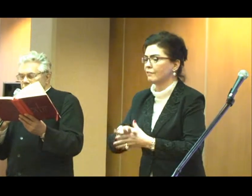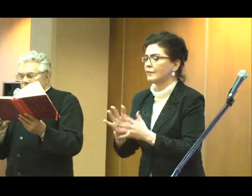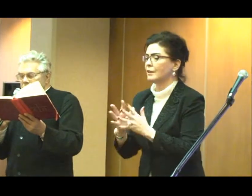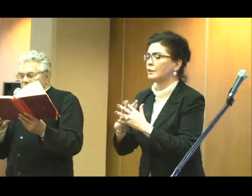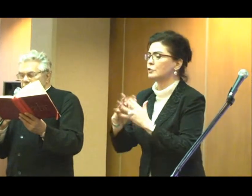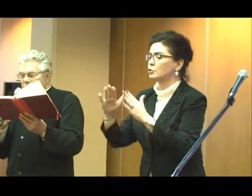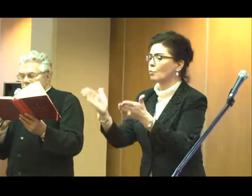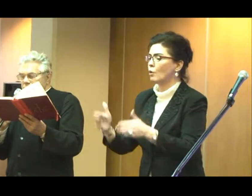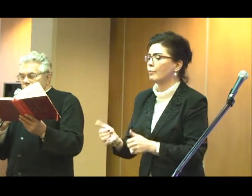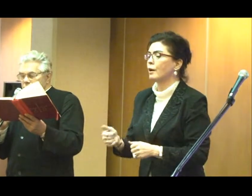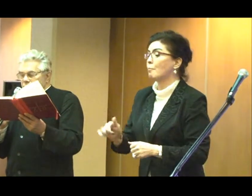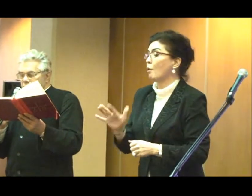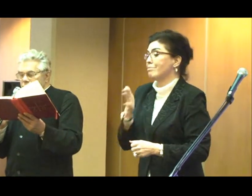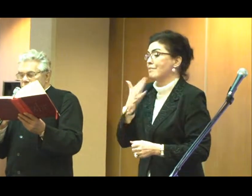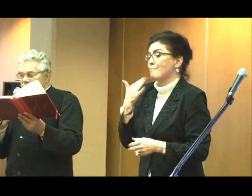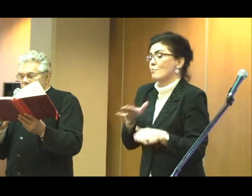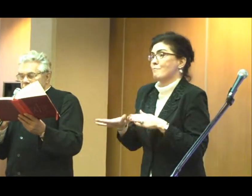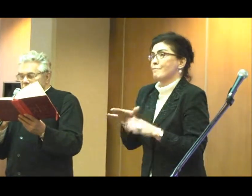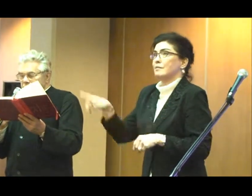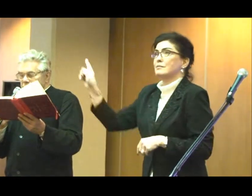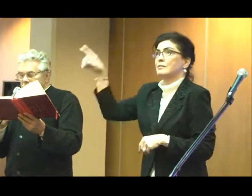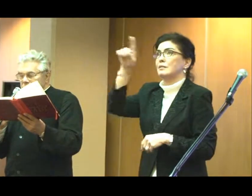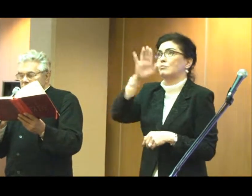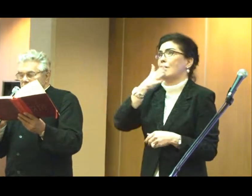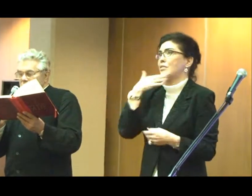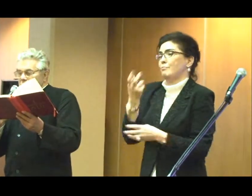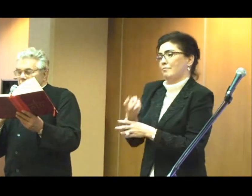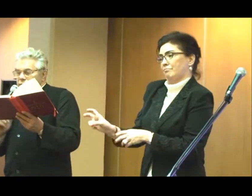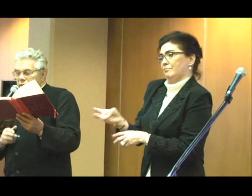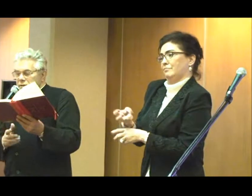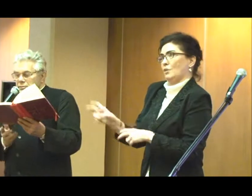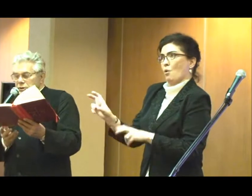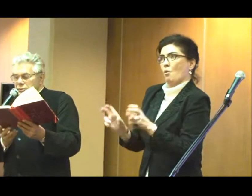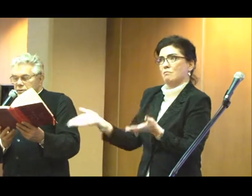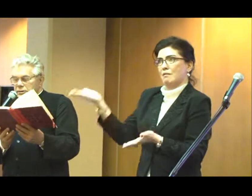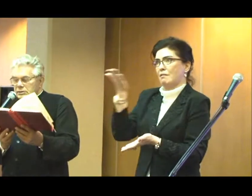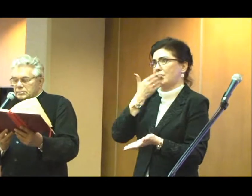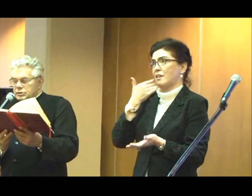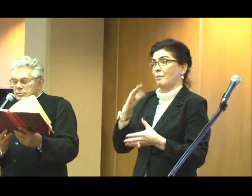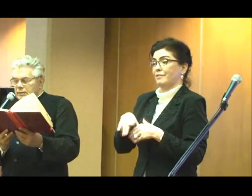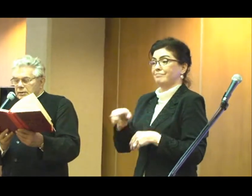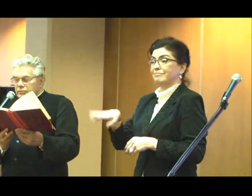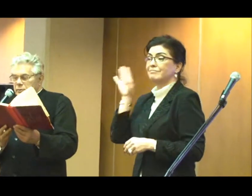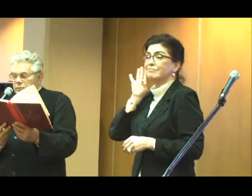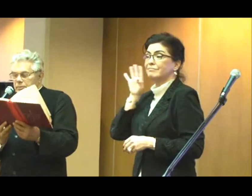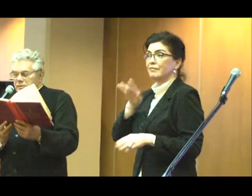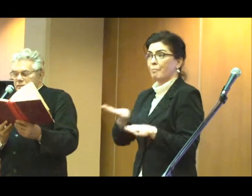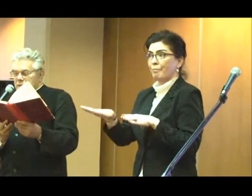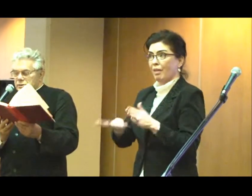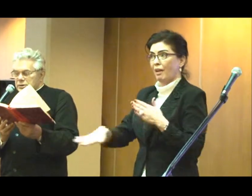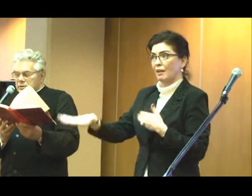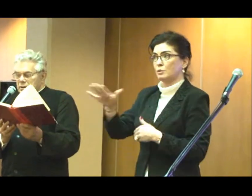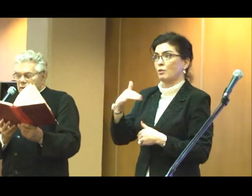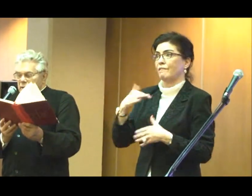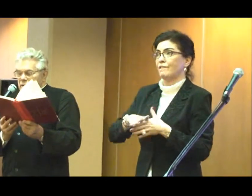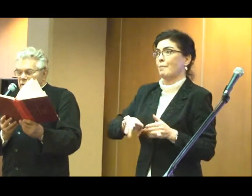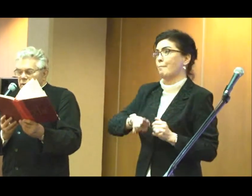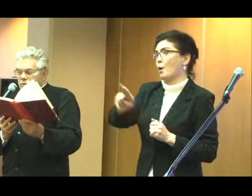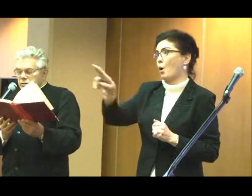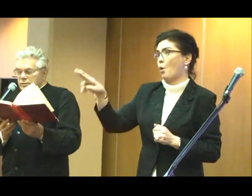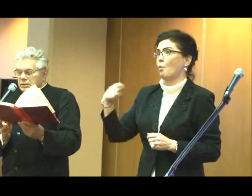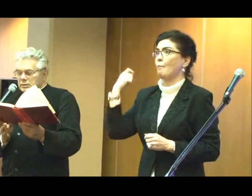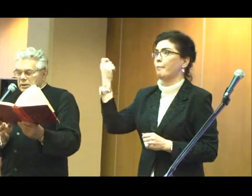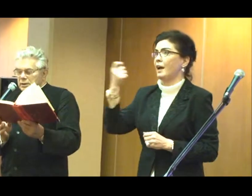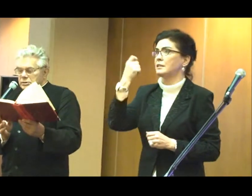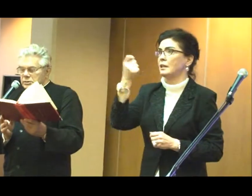nie było dla nich miejsca w gospodzie. W tej samej okolicy przebywali w polu pasterze